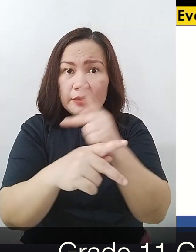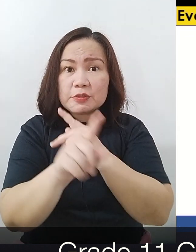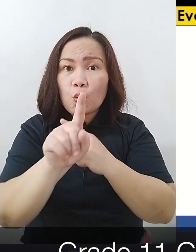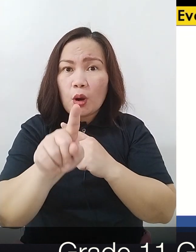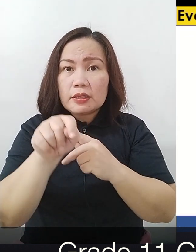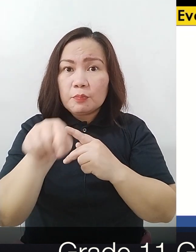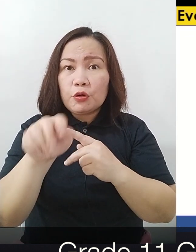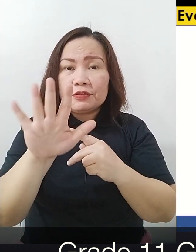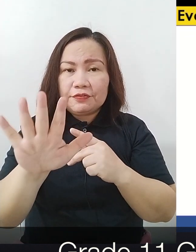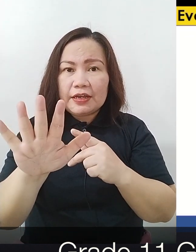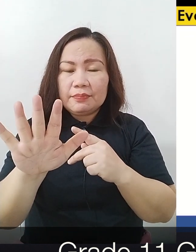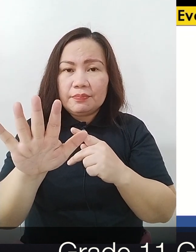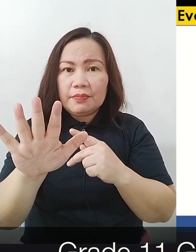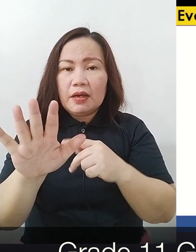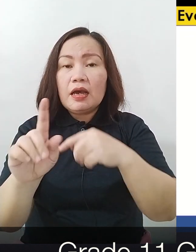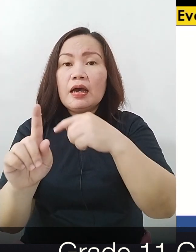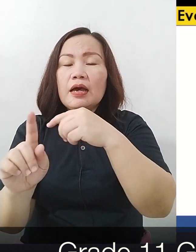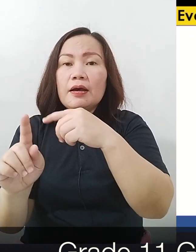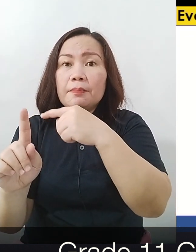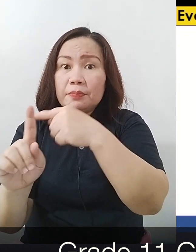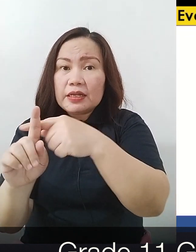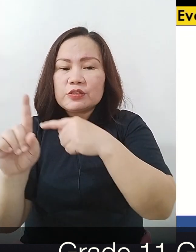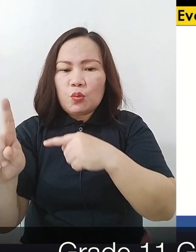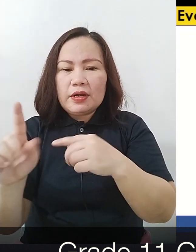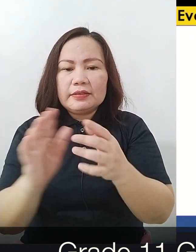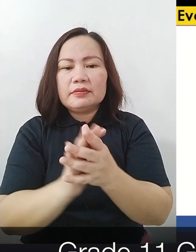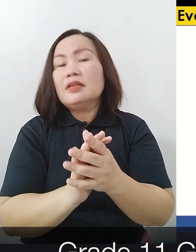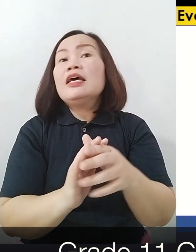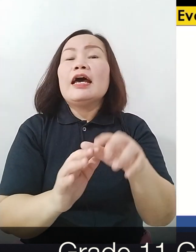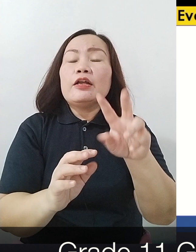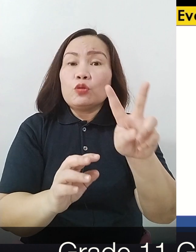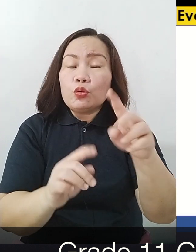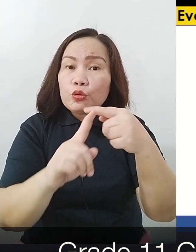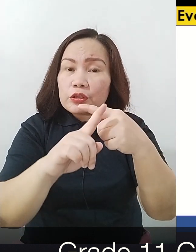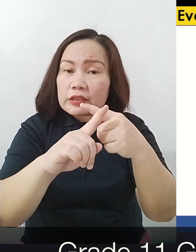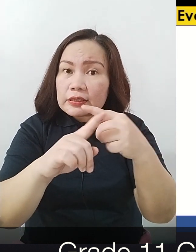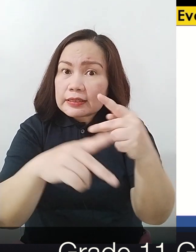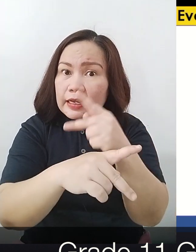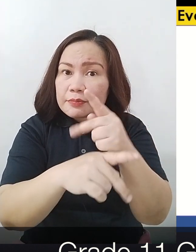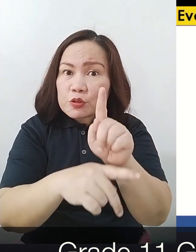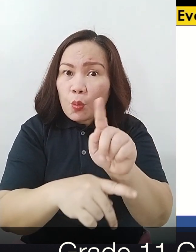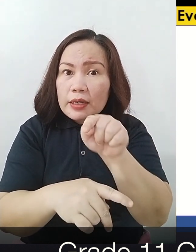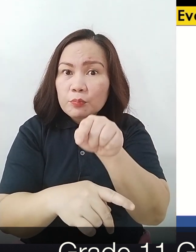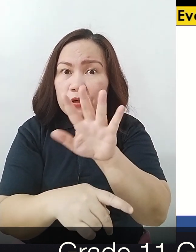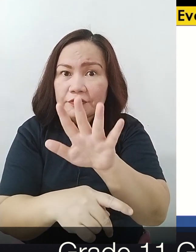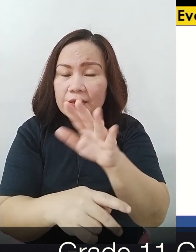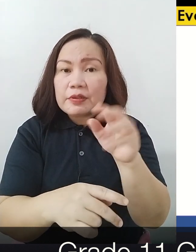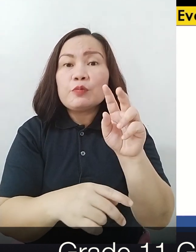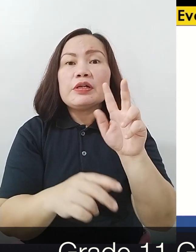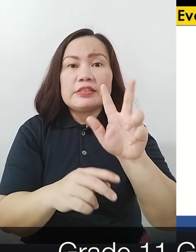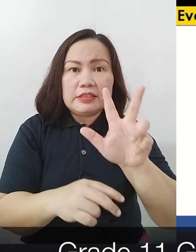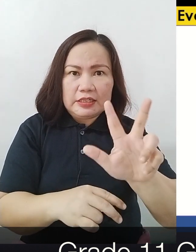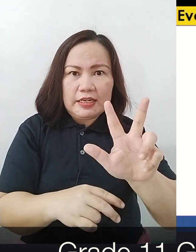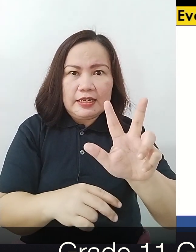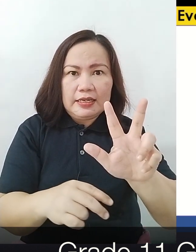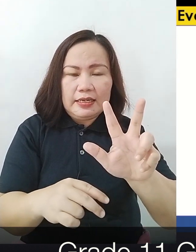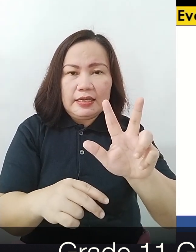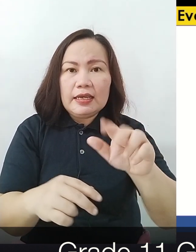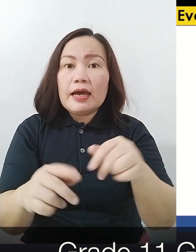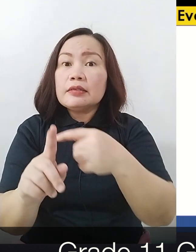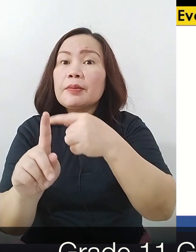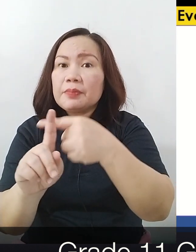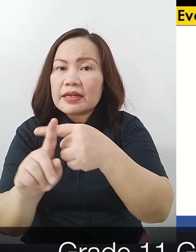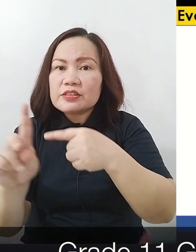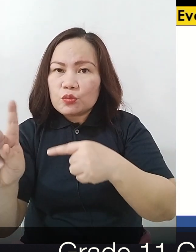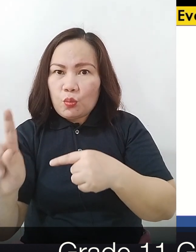2 times 1.5 plus 1. 2 times 1.5 is 3 plus 1.